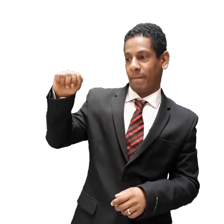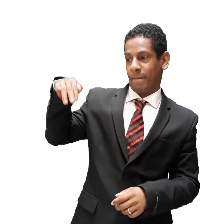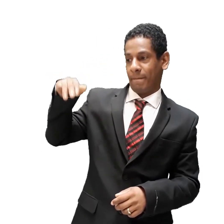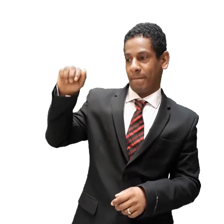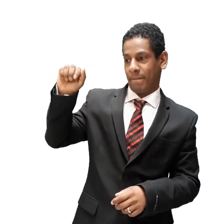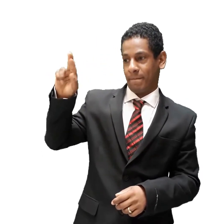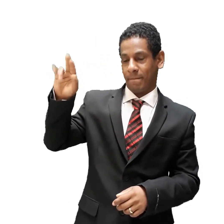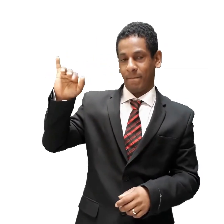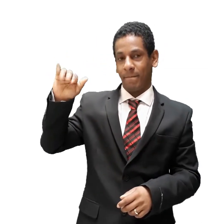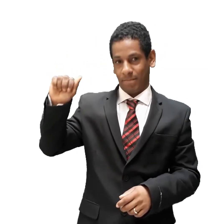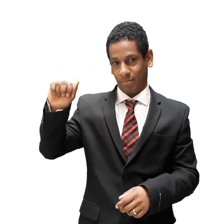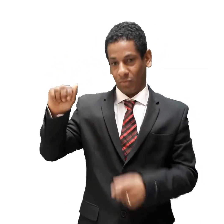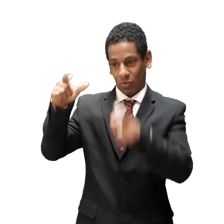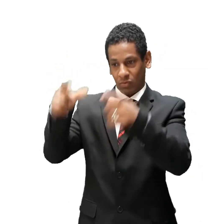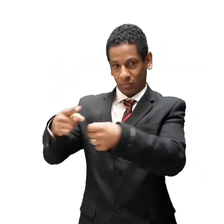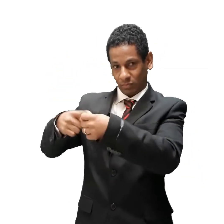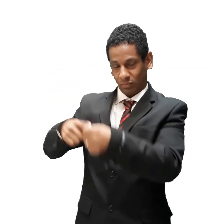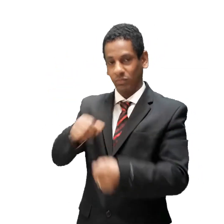Samaria. Este é o sinal.